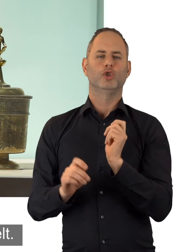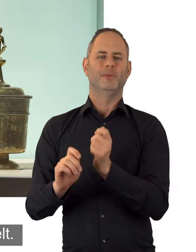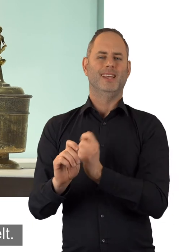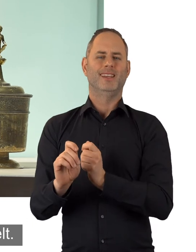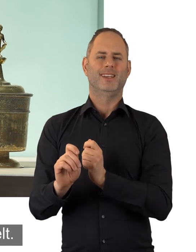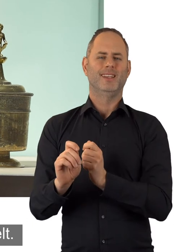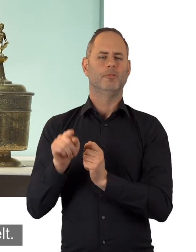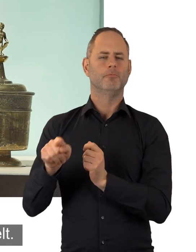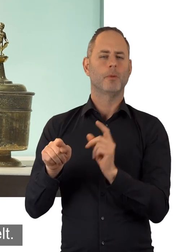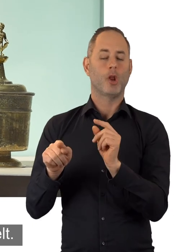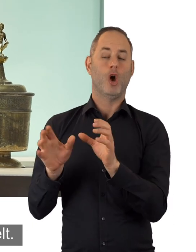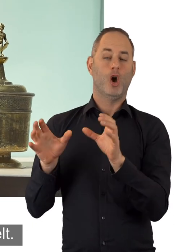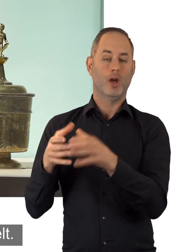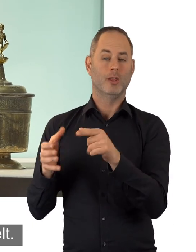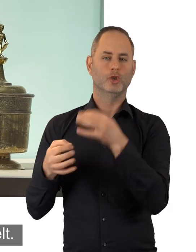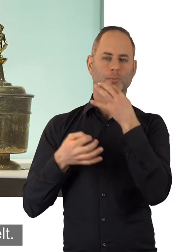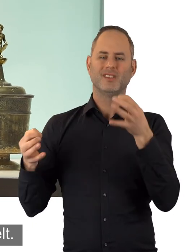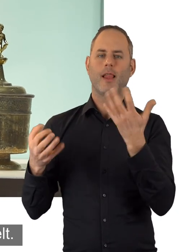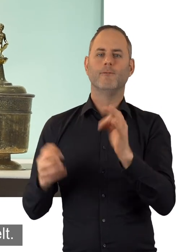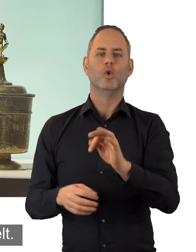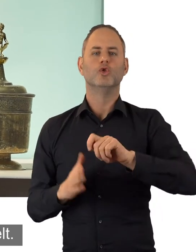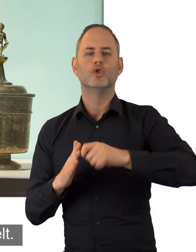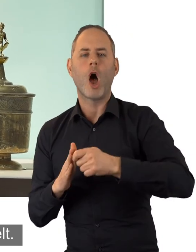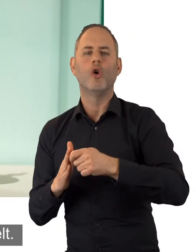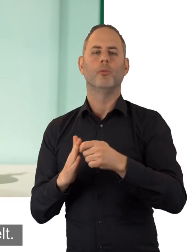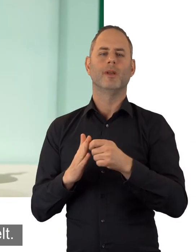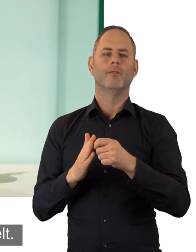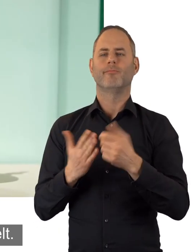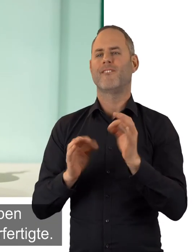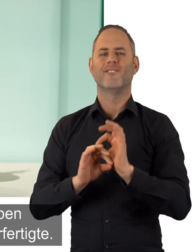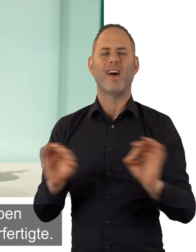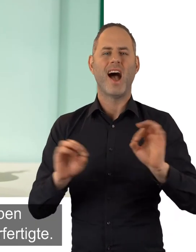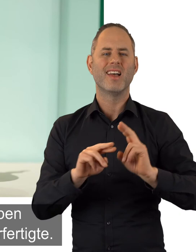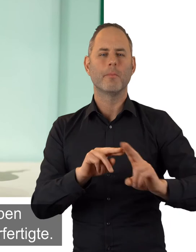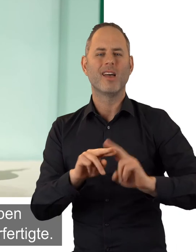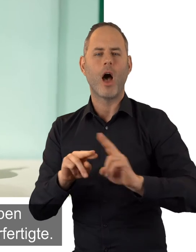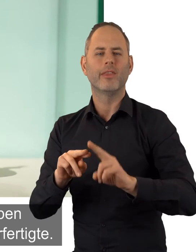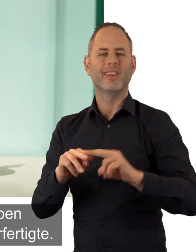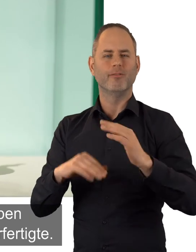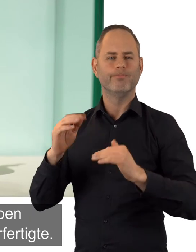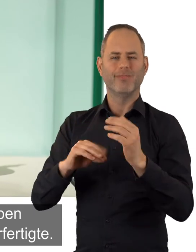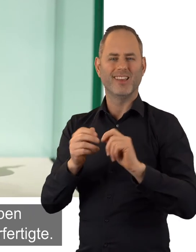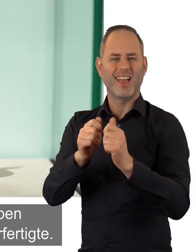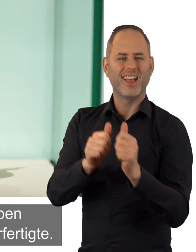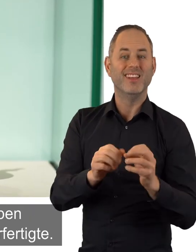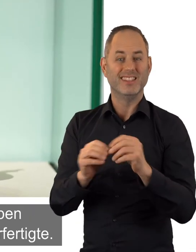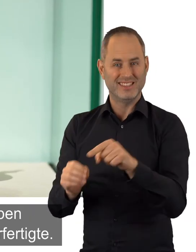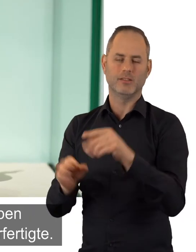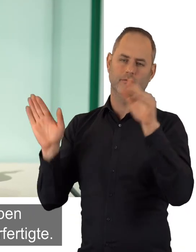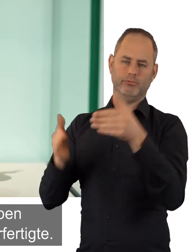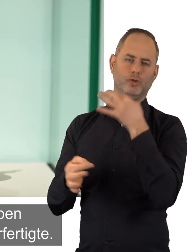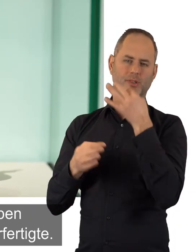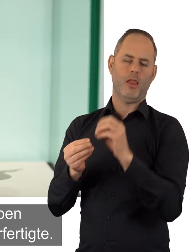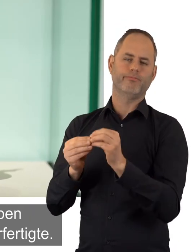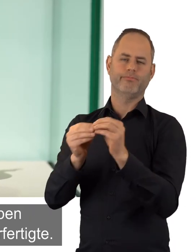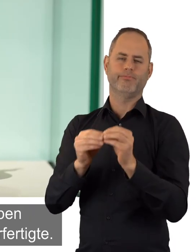Neberschmiede handelt. Eine Zunft, die sich die Schrauben